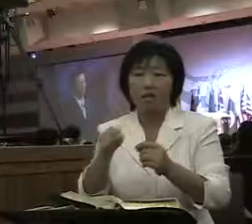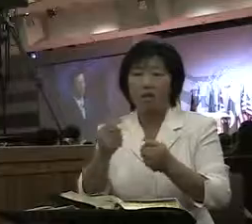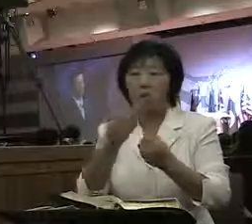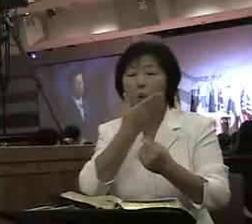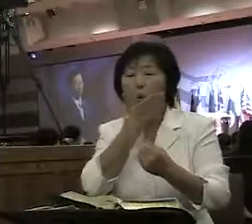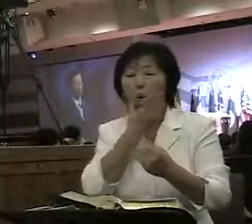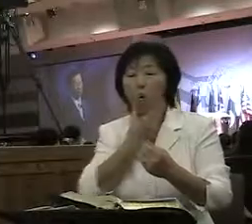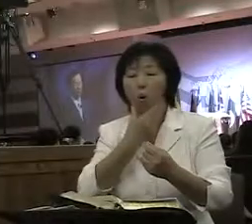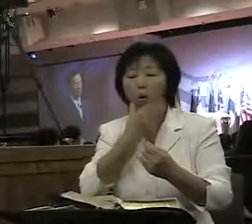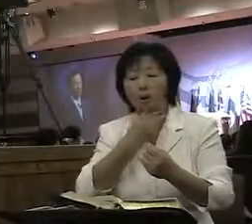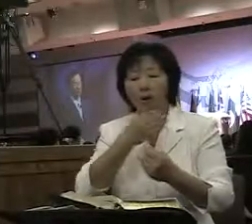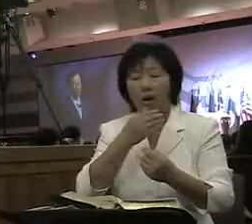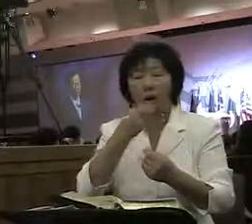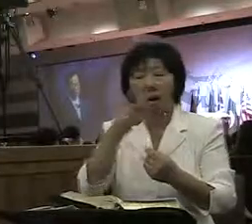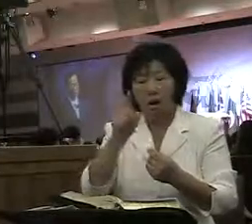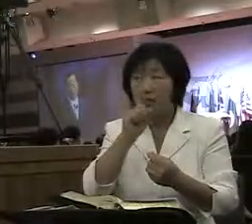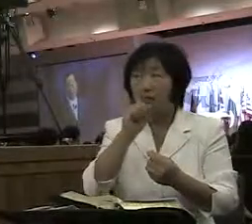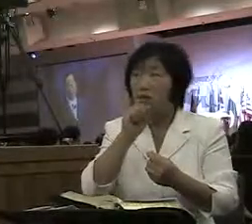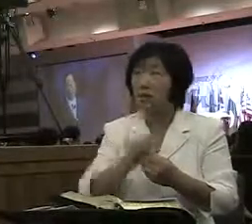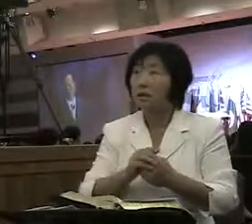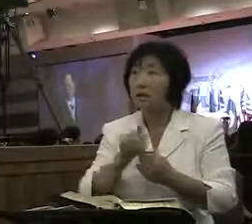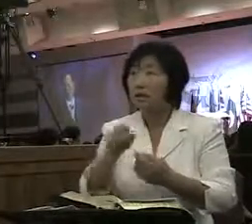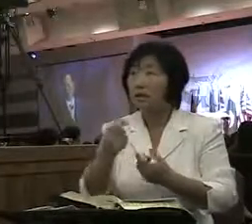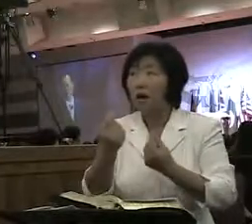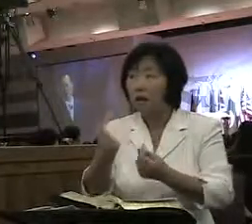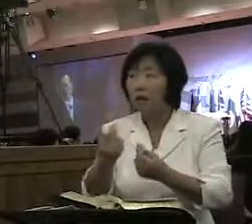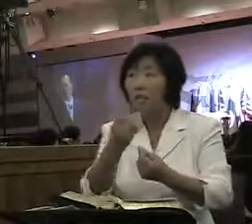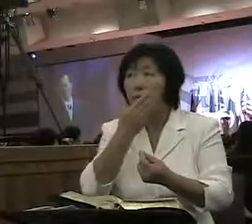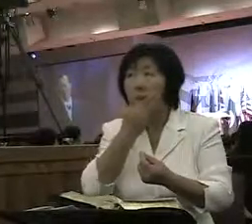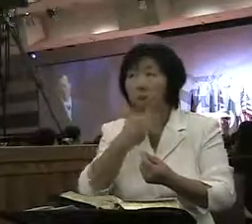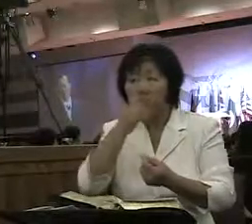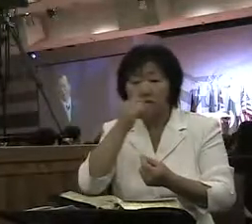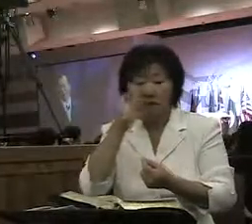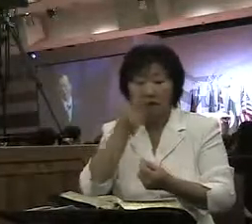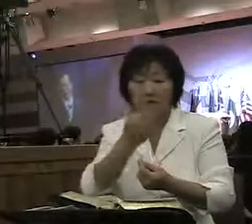하세요. 이러한 복이 있으십니까?